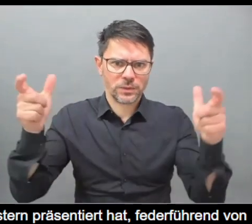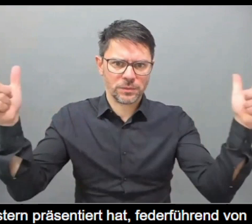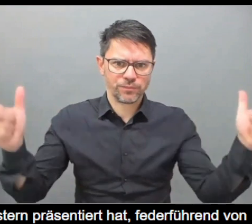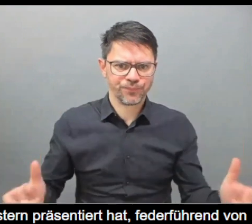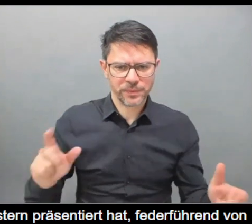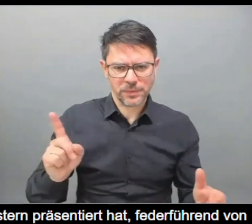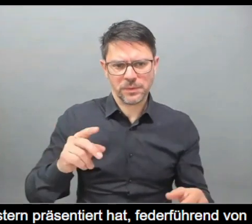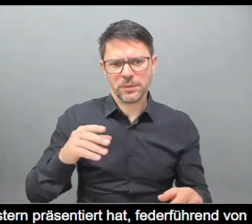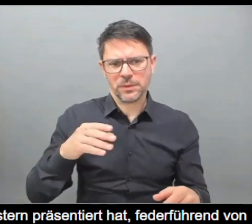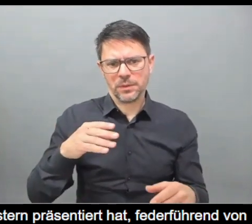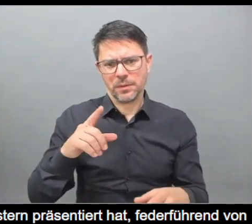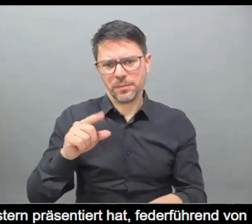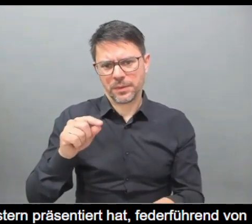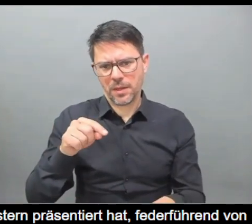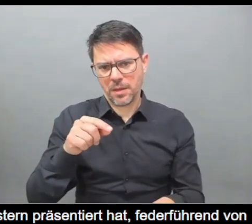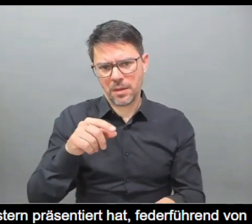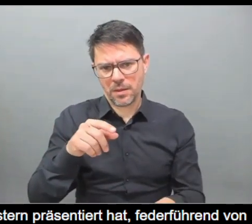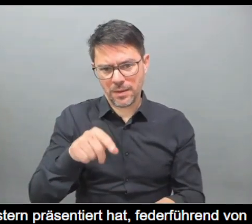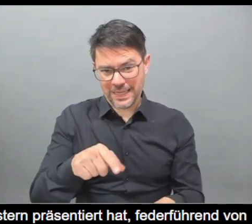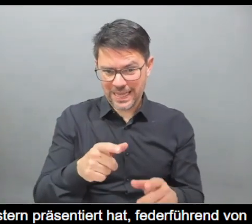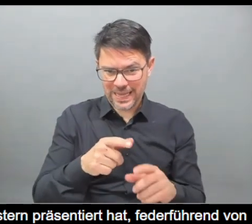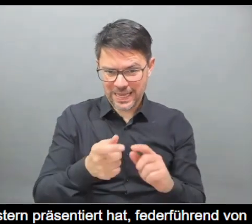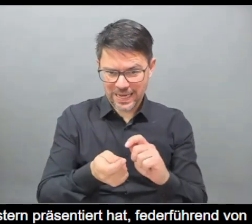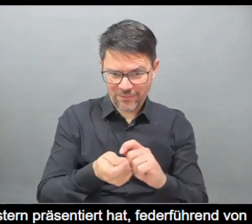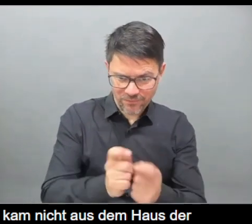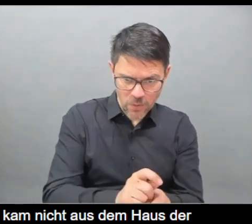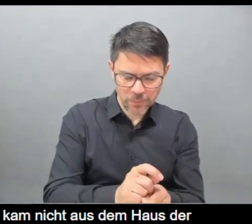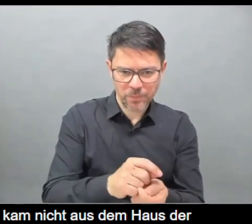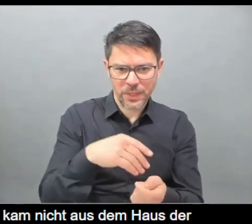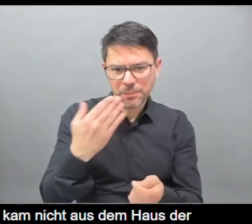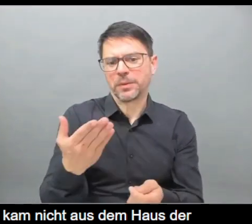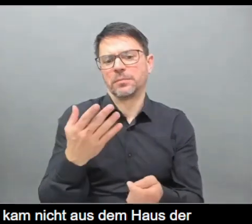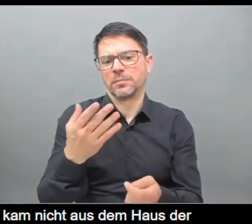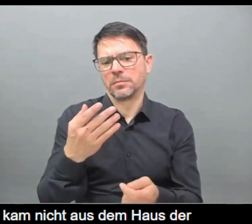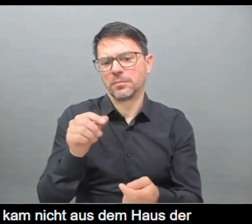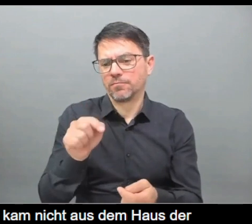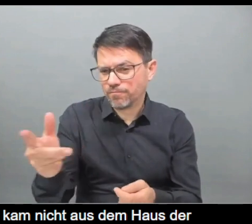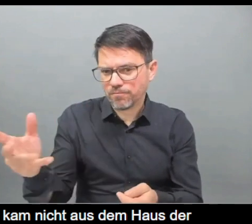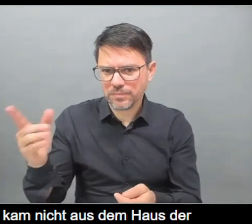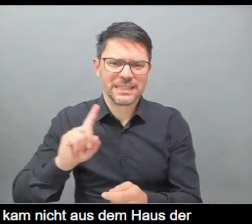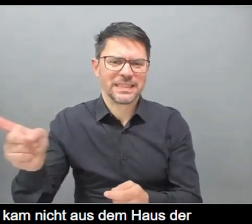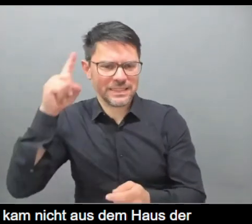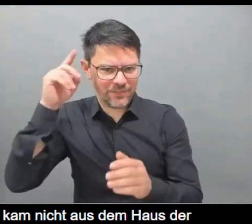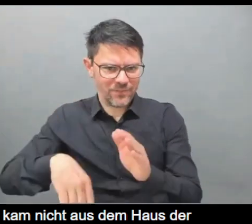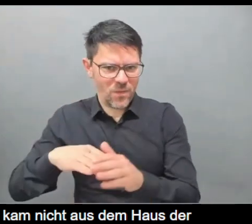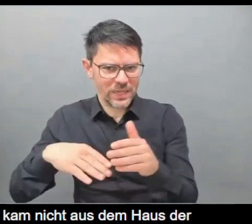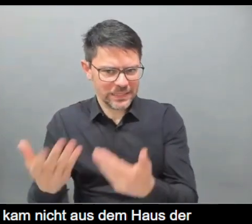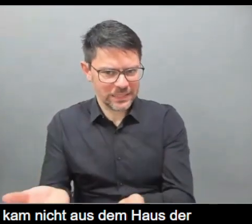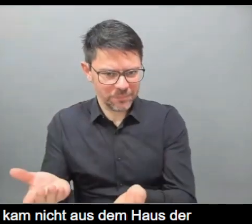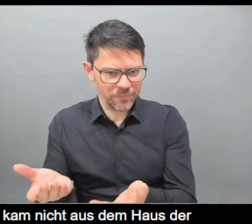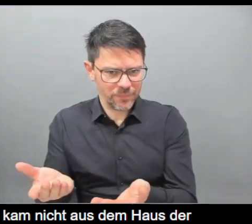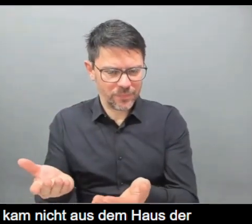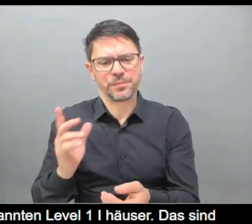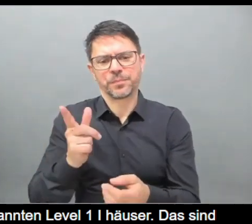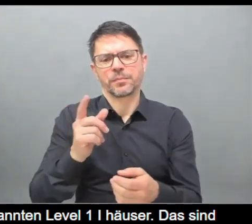Level runterzubringen, wäre verrückt. Das macht erst mal die Menschen, die in dem Krankenhaus arbeiten,